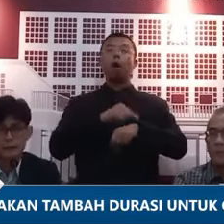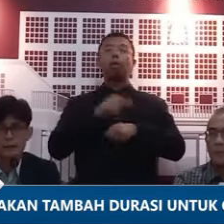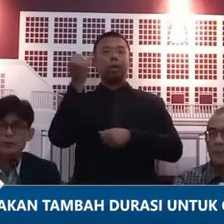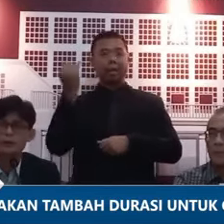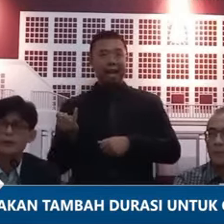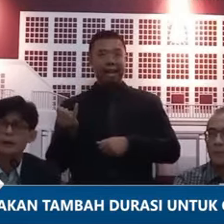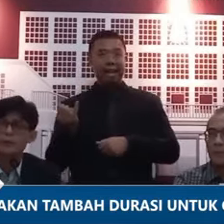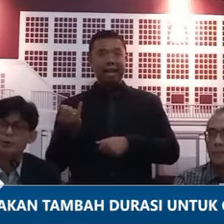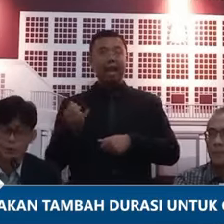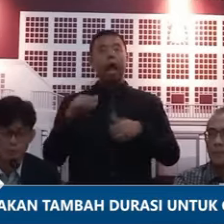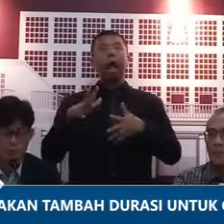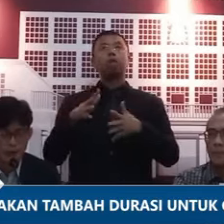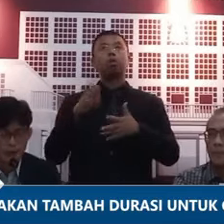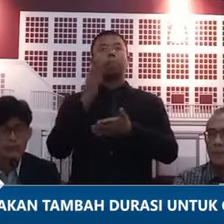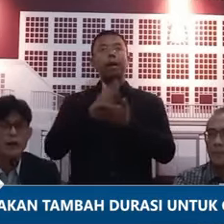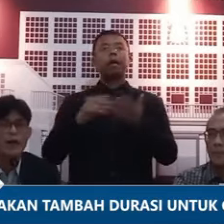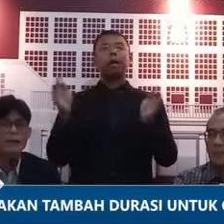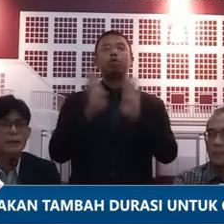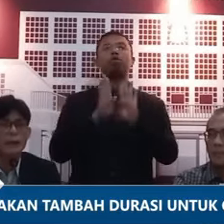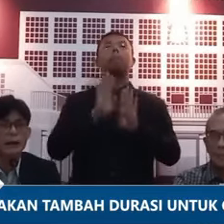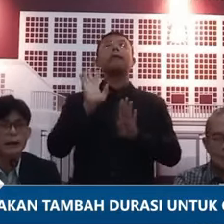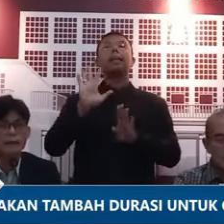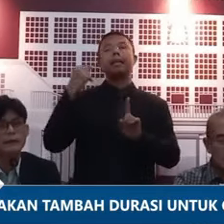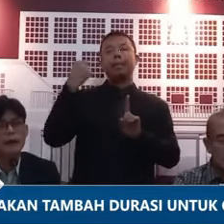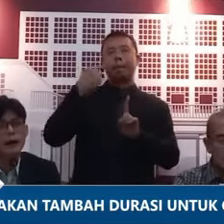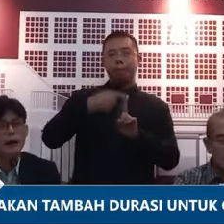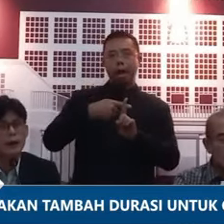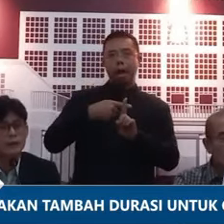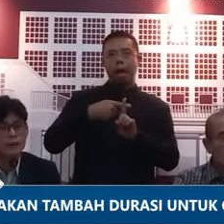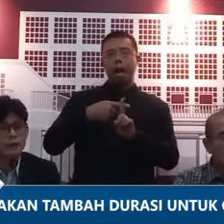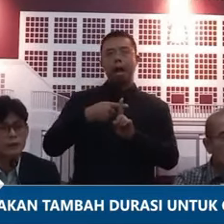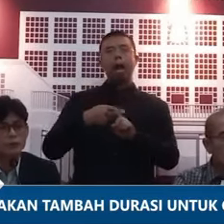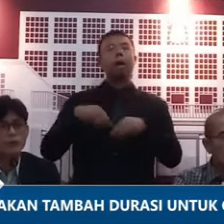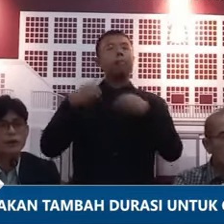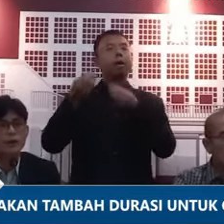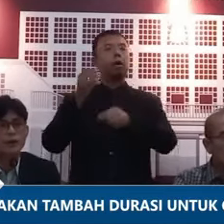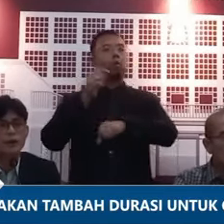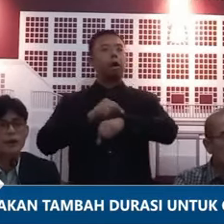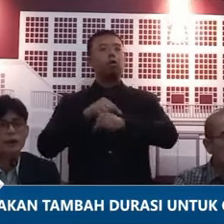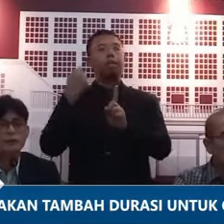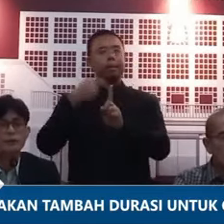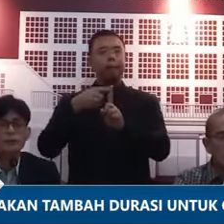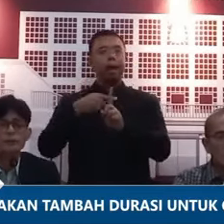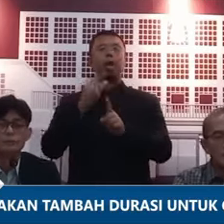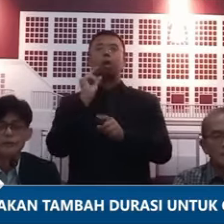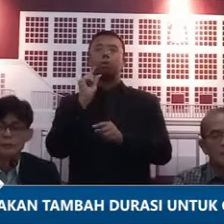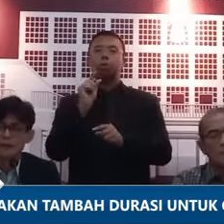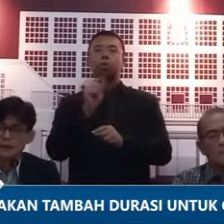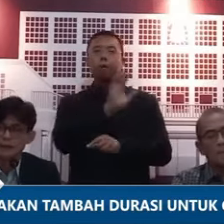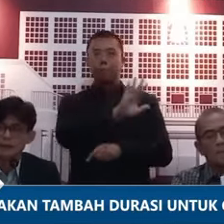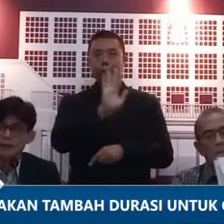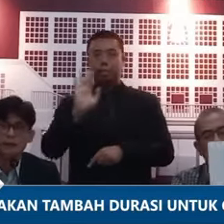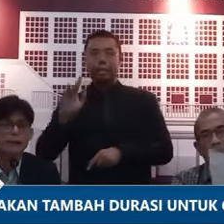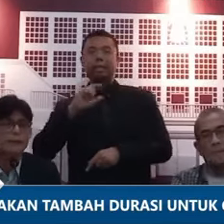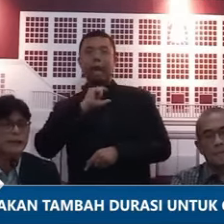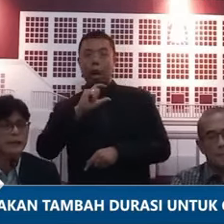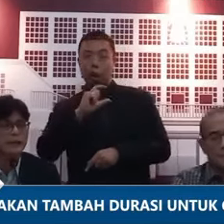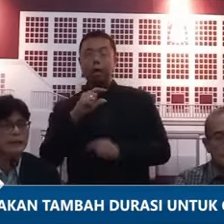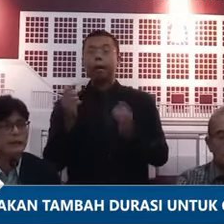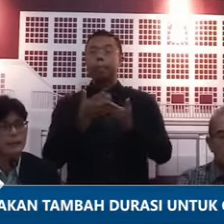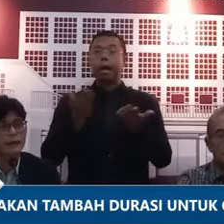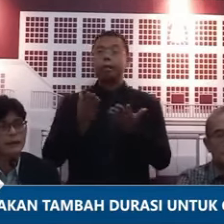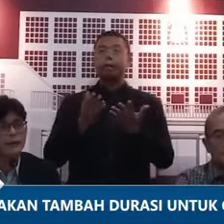durasi ini juga dilakukan karena hasil analisis selama 4 kali gelaran debat yang ditayangkan di televisi menunjukkan antusiasme publik yang sangat